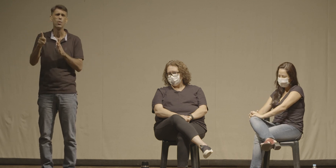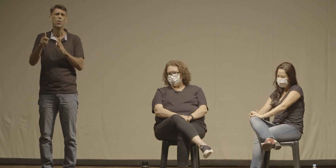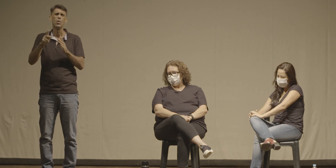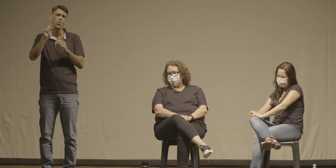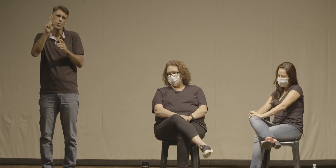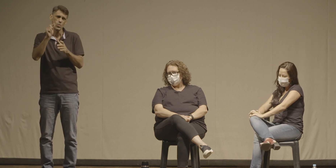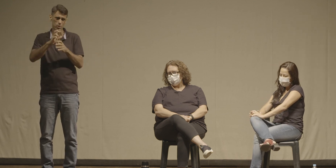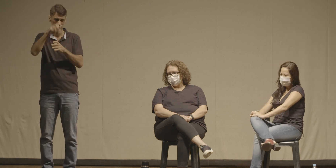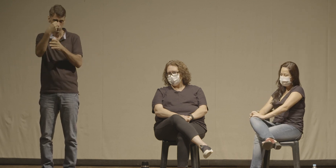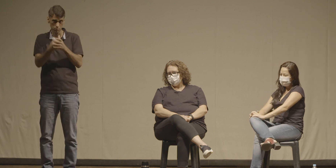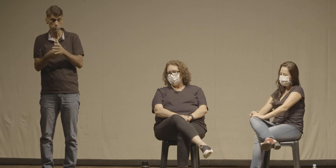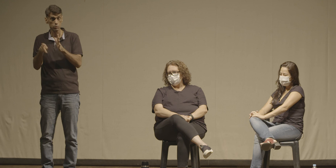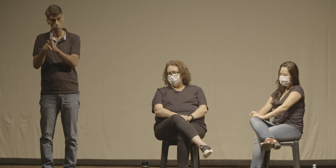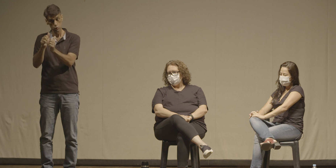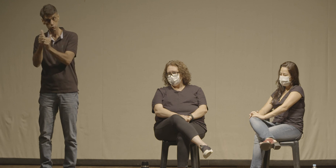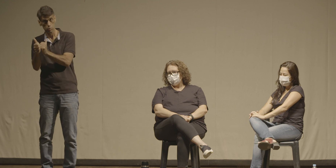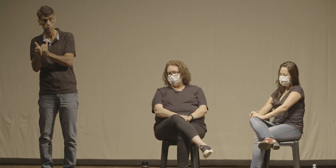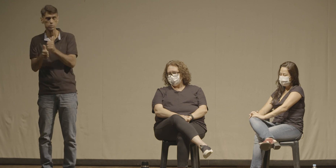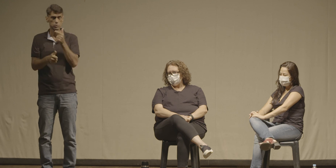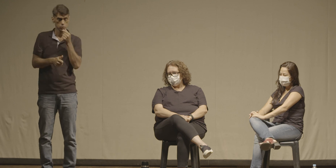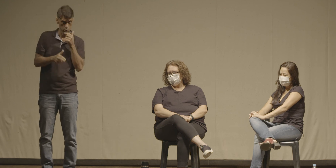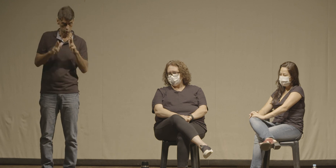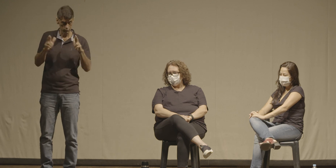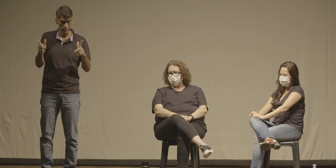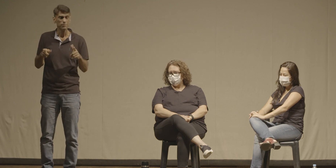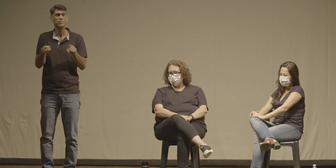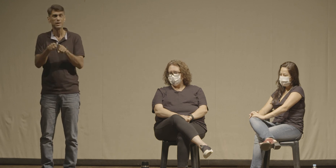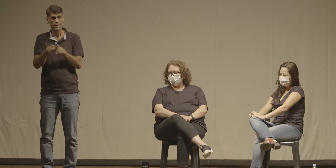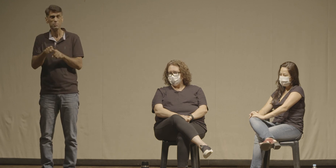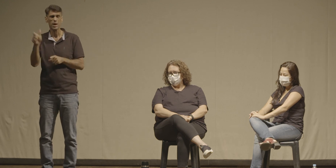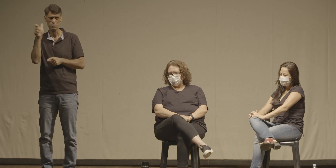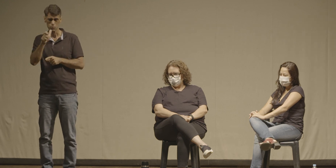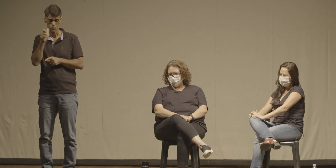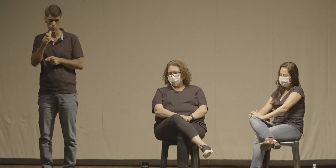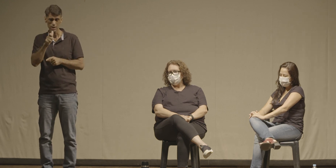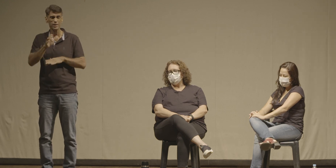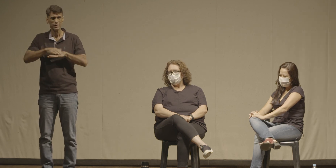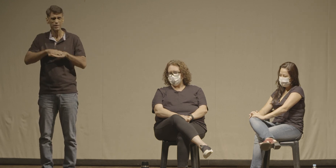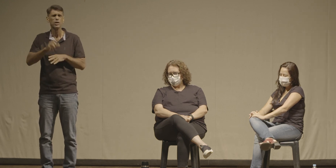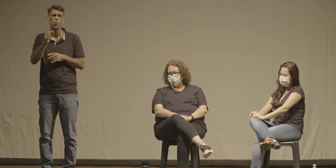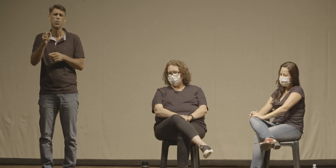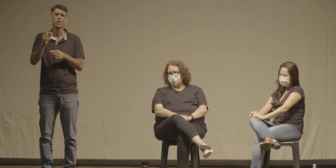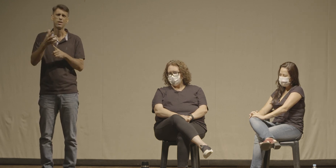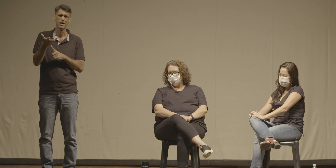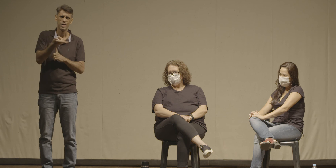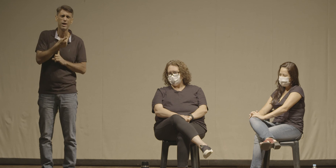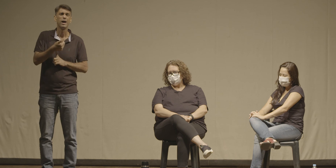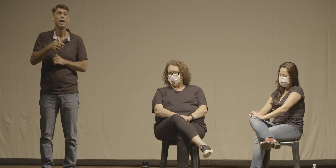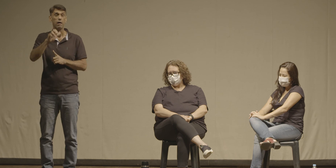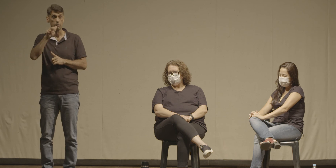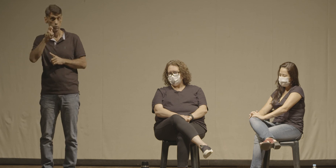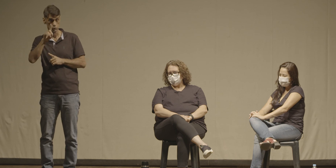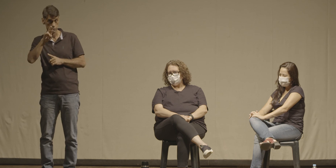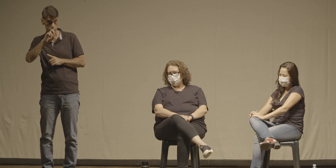ser o esporte feminino? E outra coisa, em relação a mulheres produzindo, fazendo conteúdos artísticos, audiovisuais,